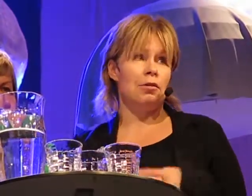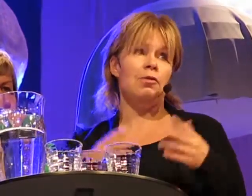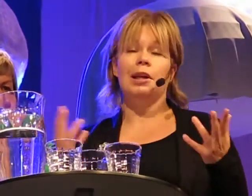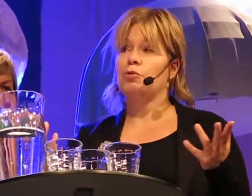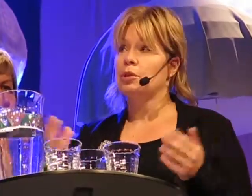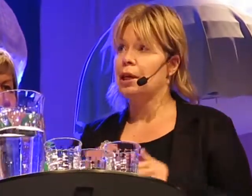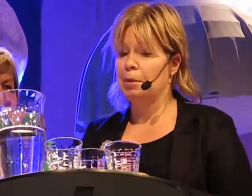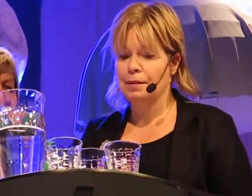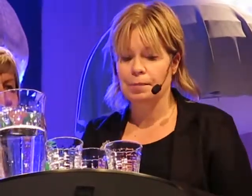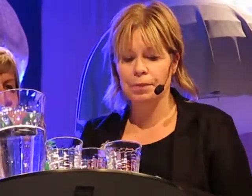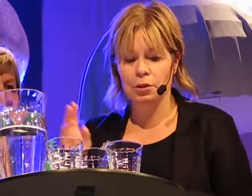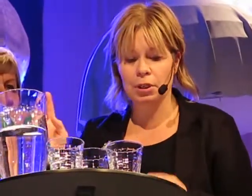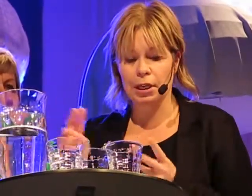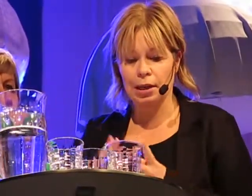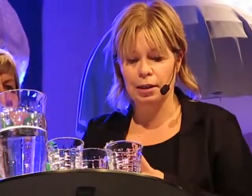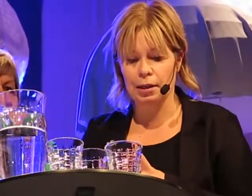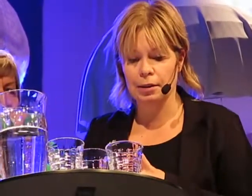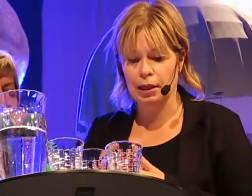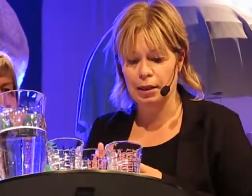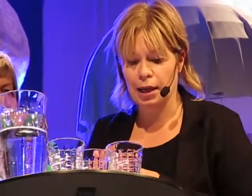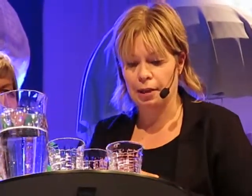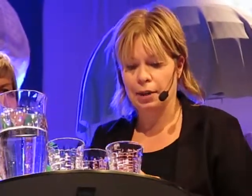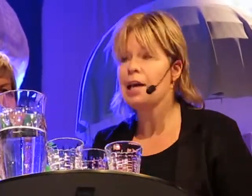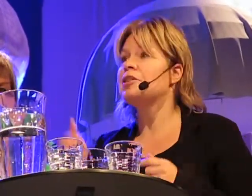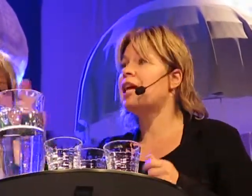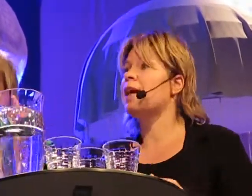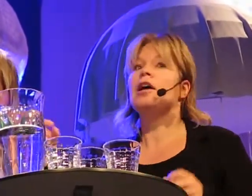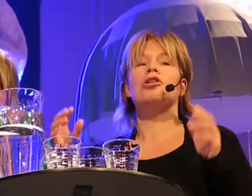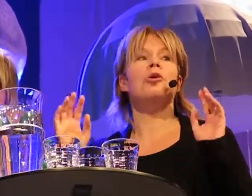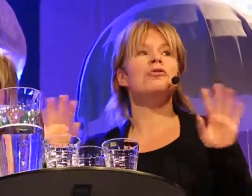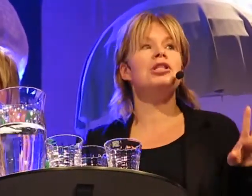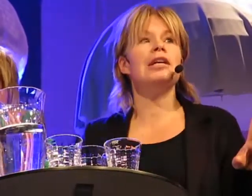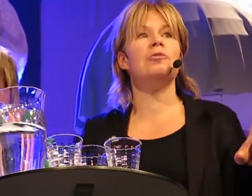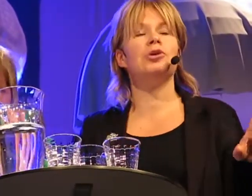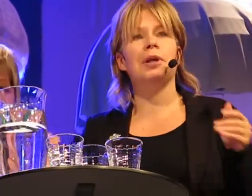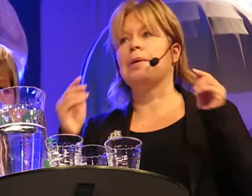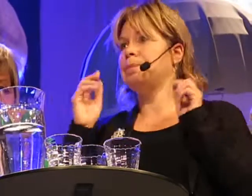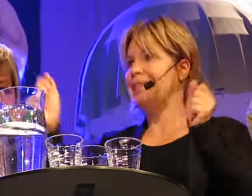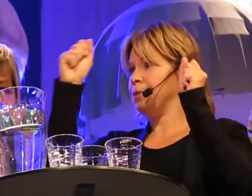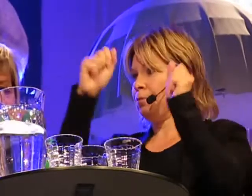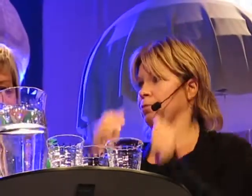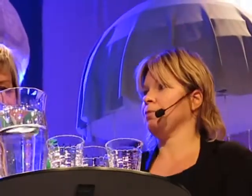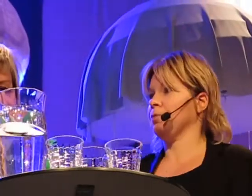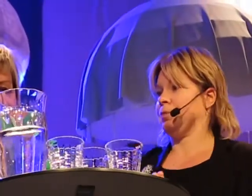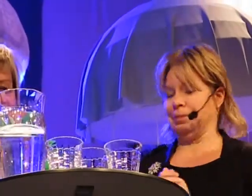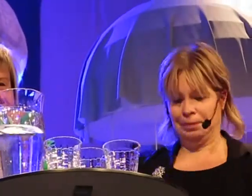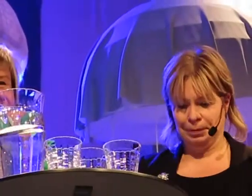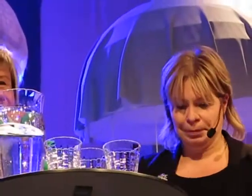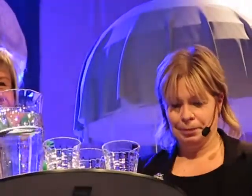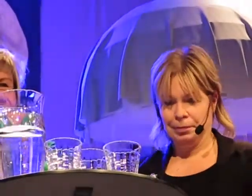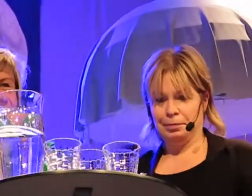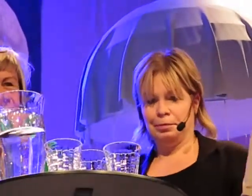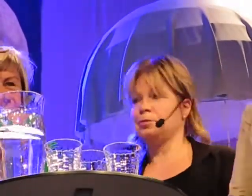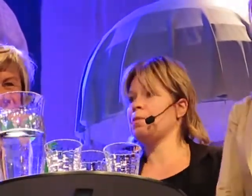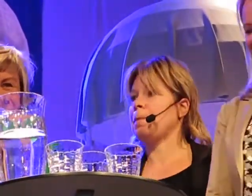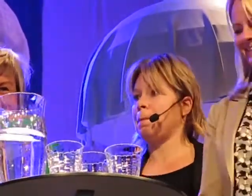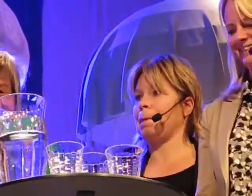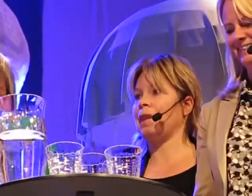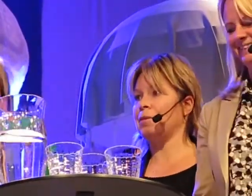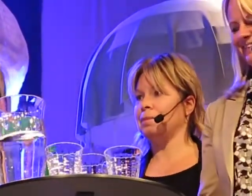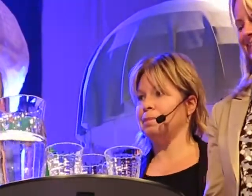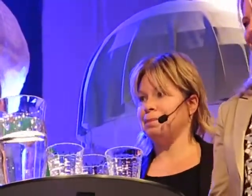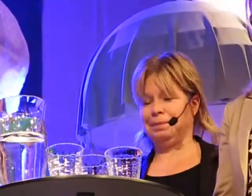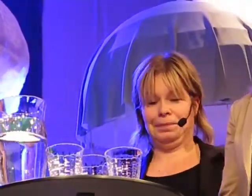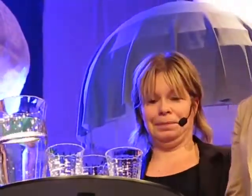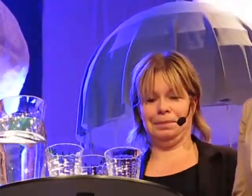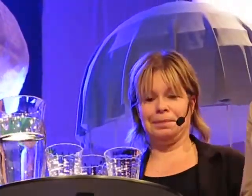minska skatten, hur vi vill att folk ska arbeta. Så det är det. Det är det. Tack! Fredrik, ta bort de fossila subventionerna. Det är bra. Tack för att du kuppade mig. Det